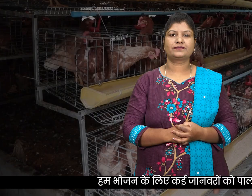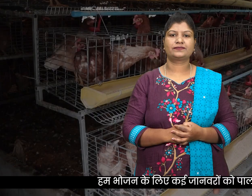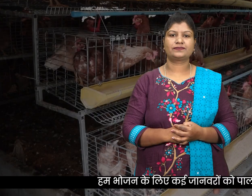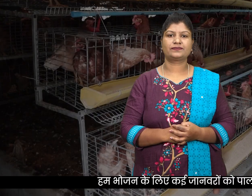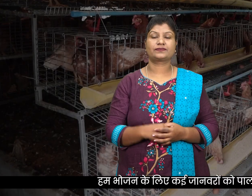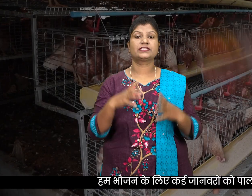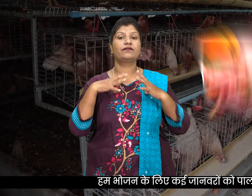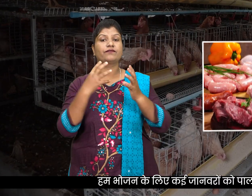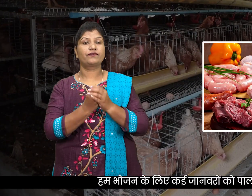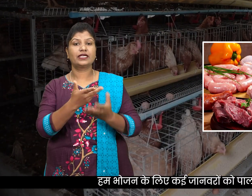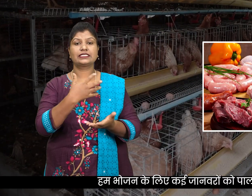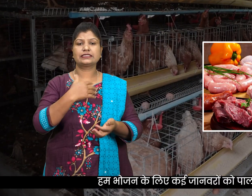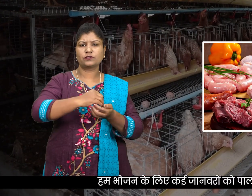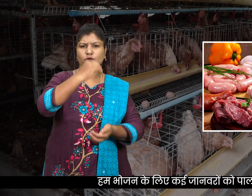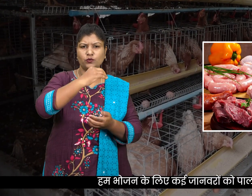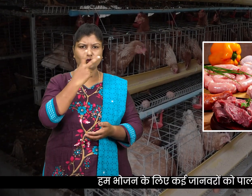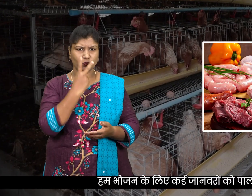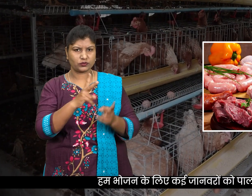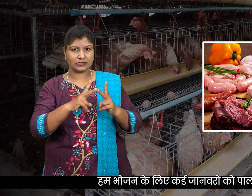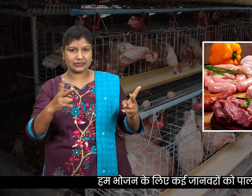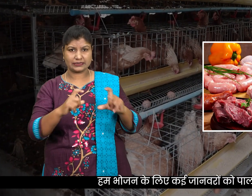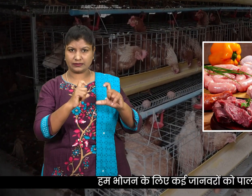हम भोजन के लिए कई जानवरों को पालते हैं।